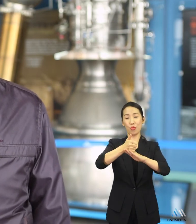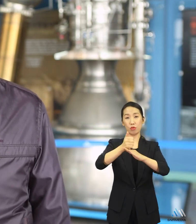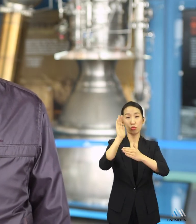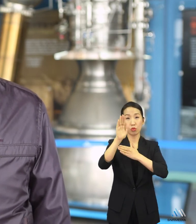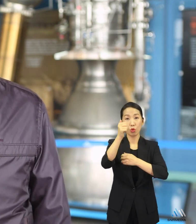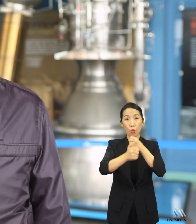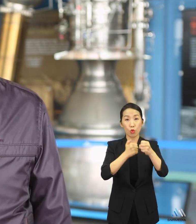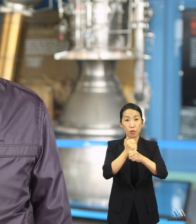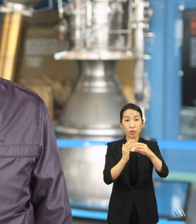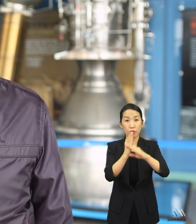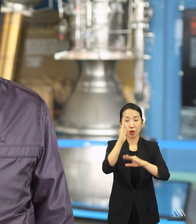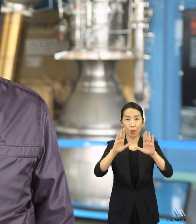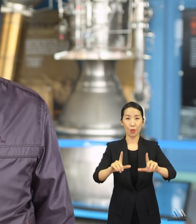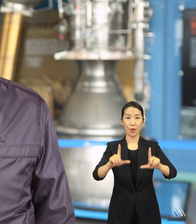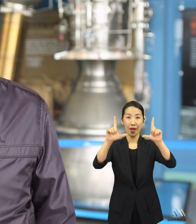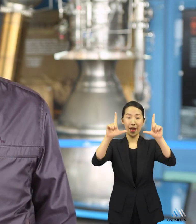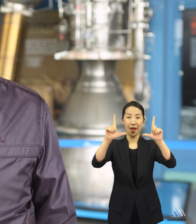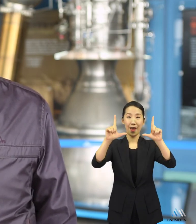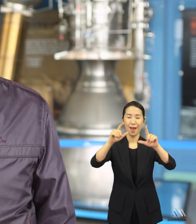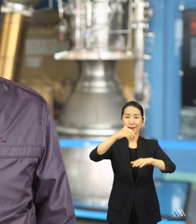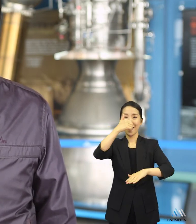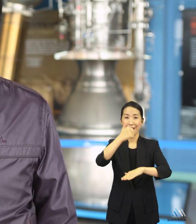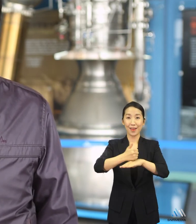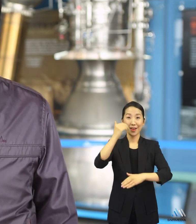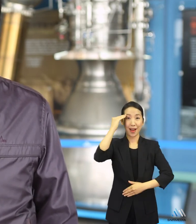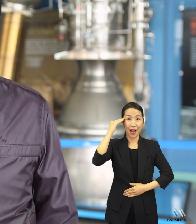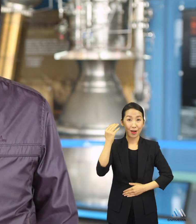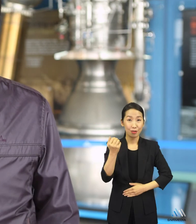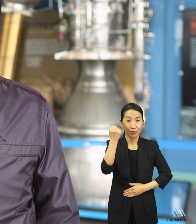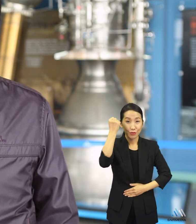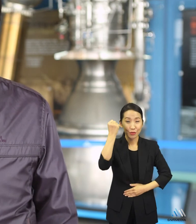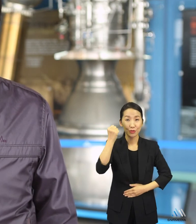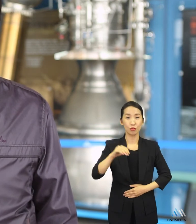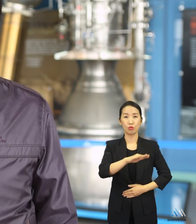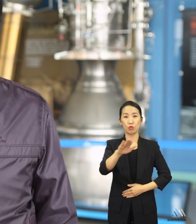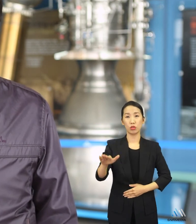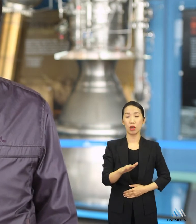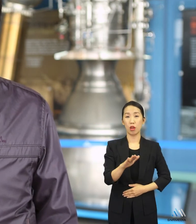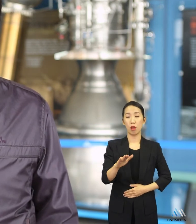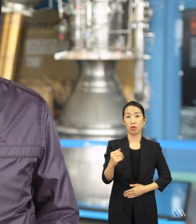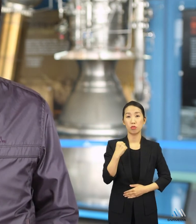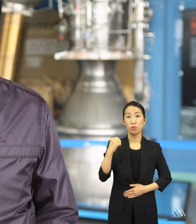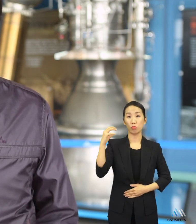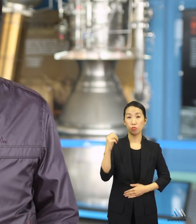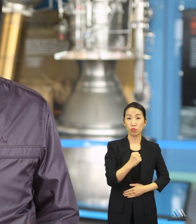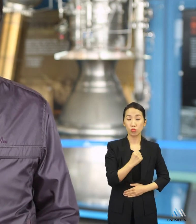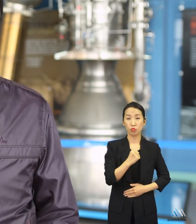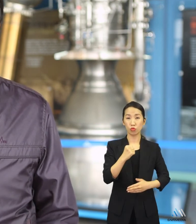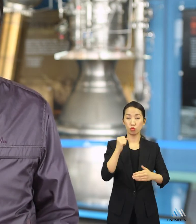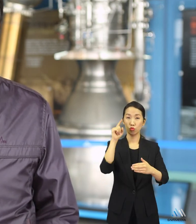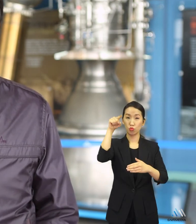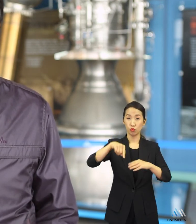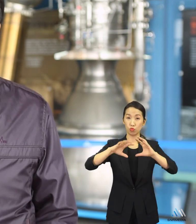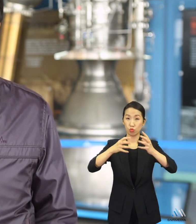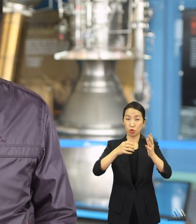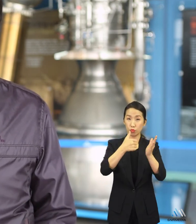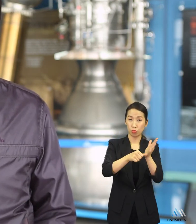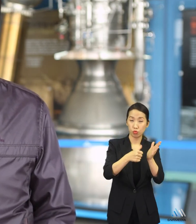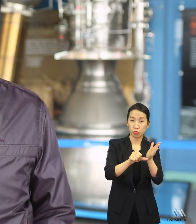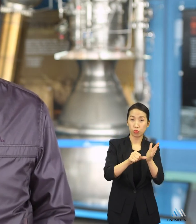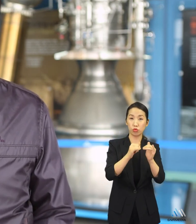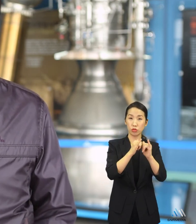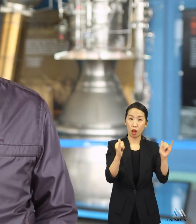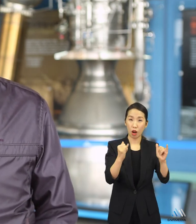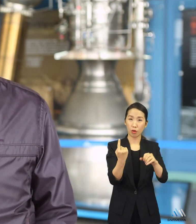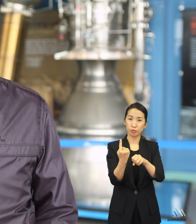50여 년이 지난 올해 드디어 우리나라도 우리 힘으로 우주에 물자와 사람을 실어 나를